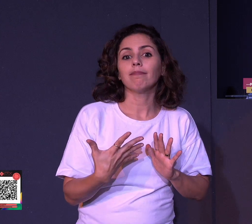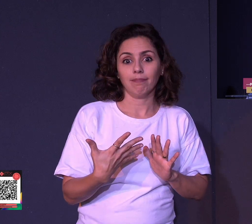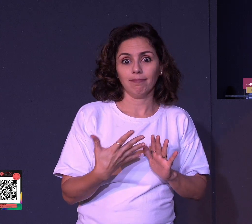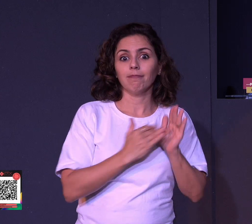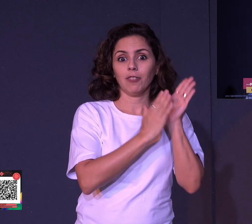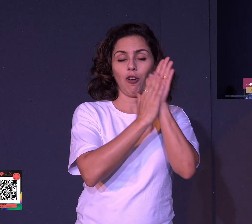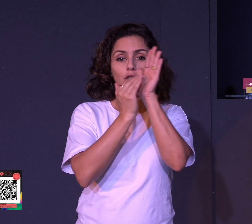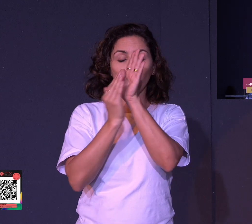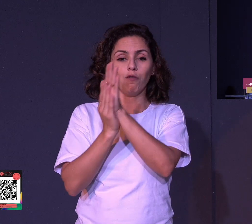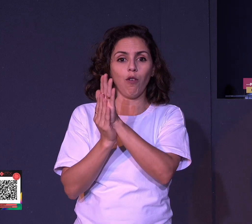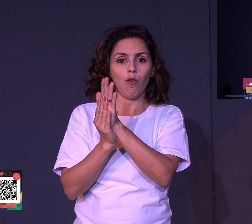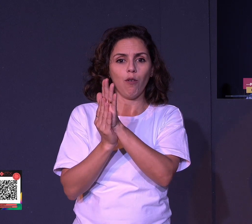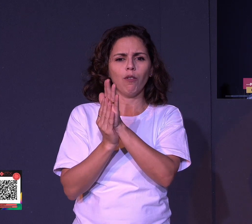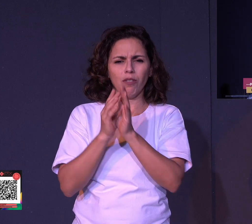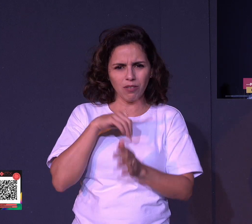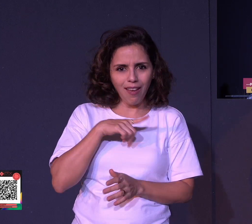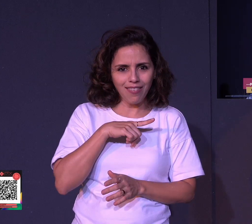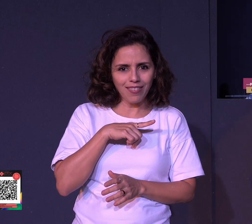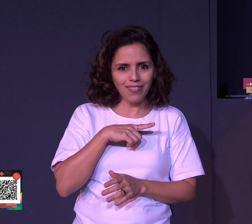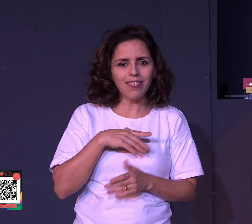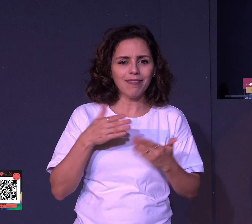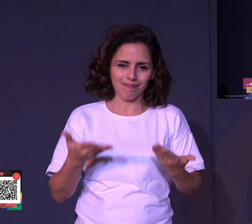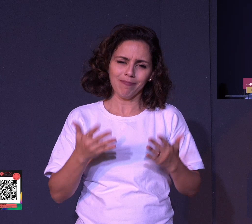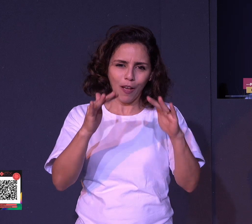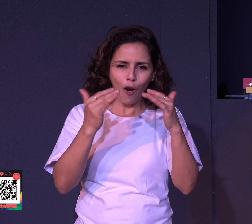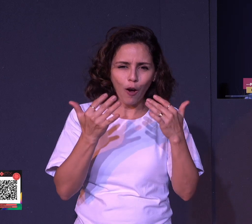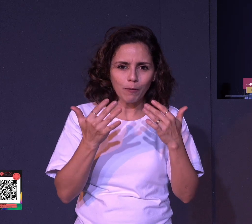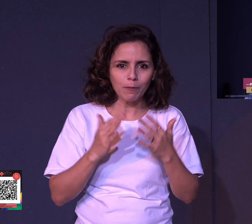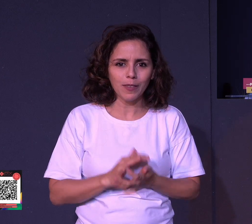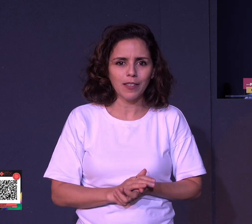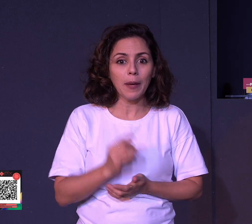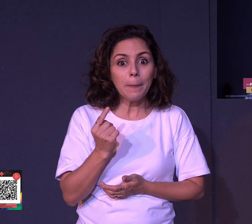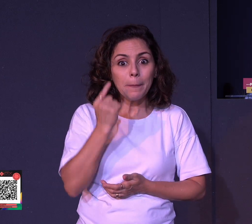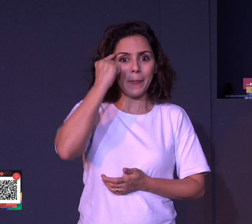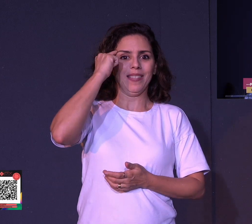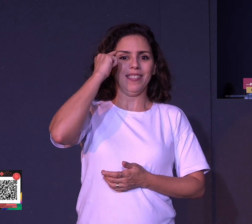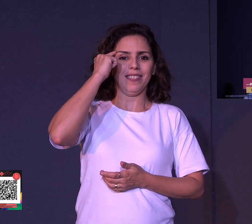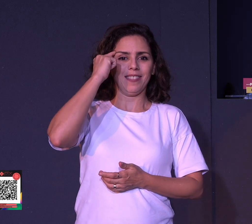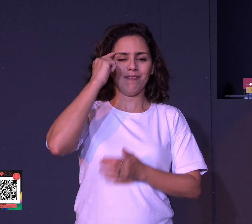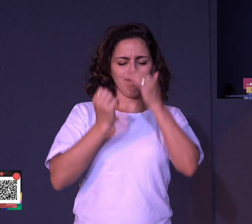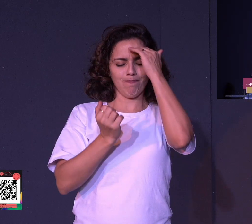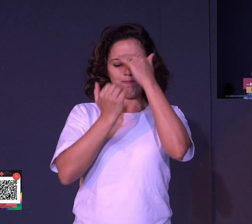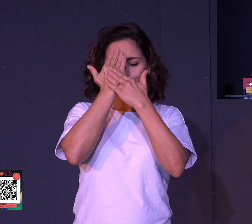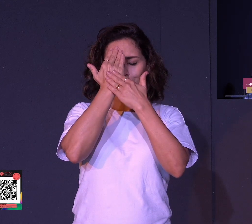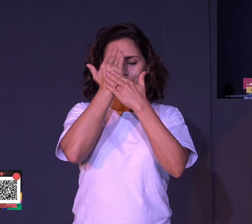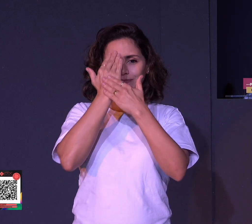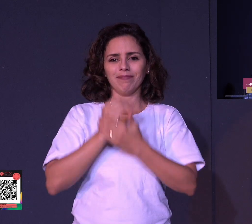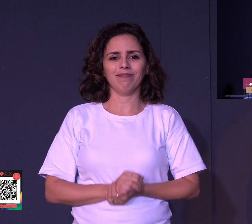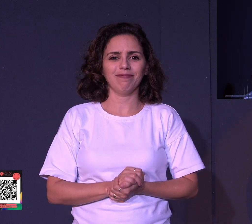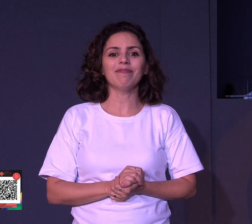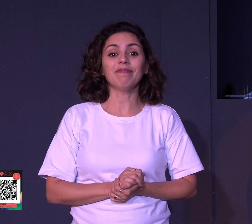nisso, olhe para mim, a grande questão será a seguinte: o